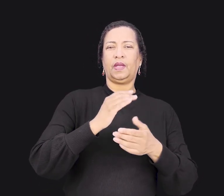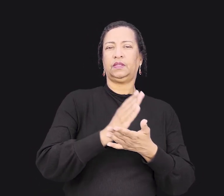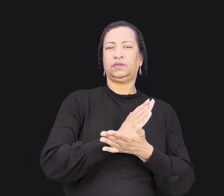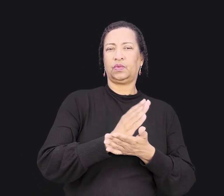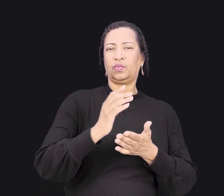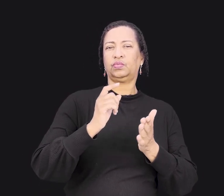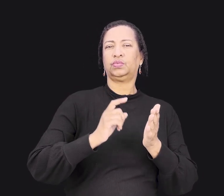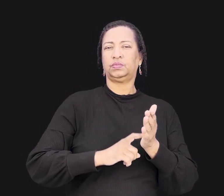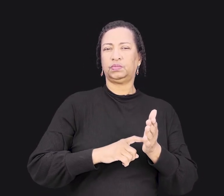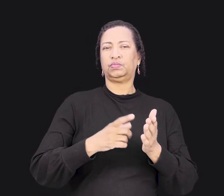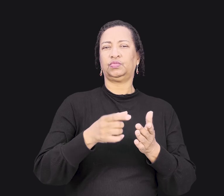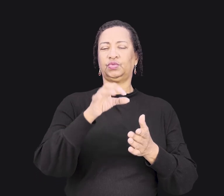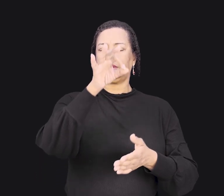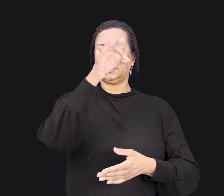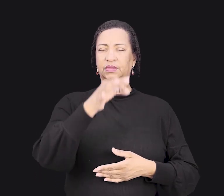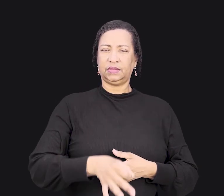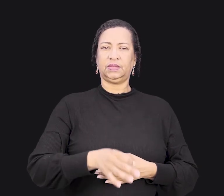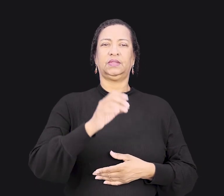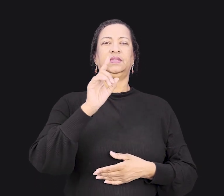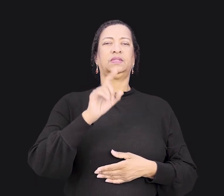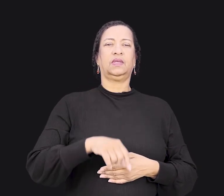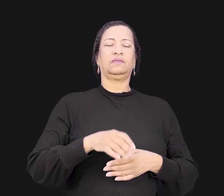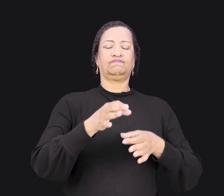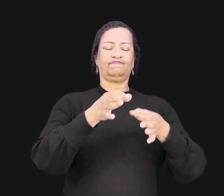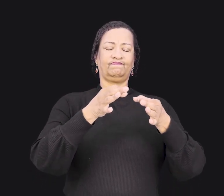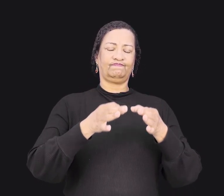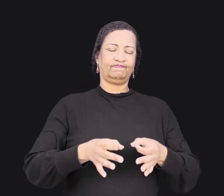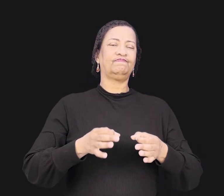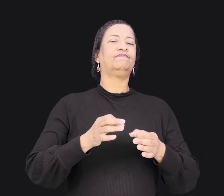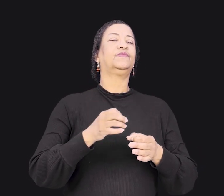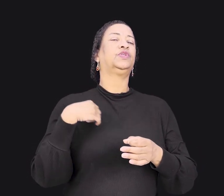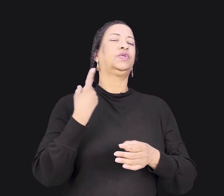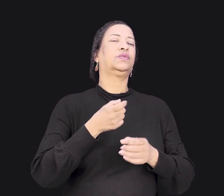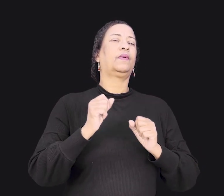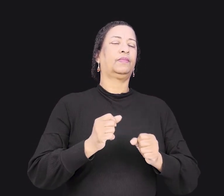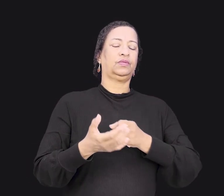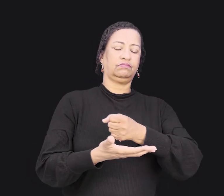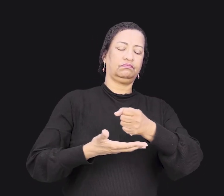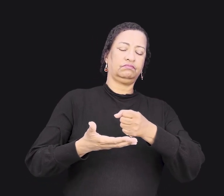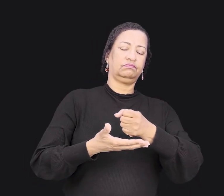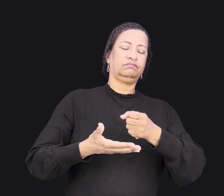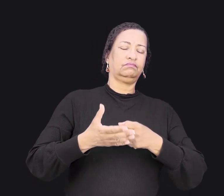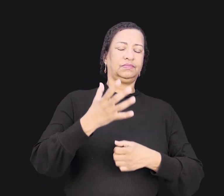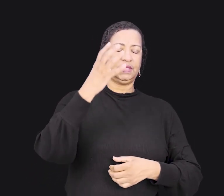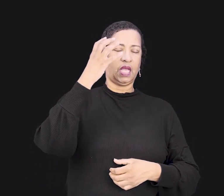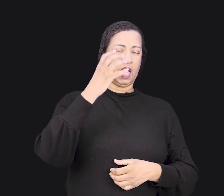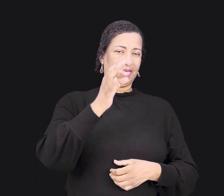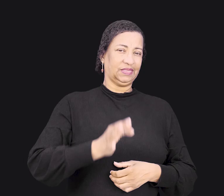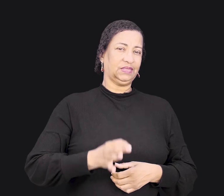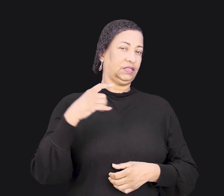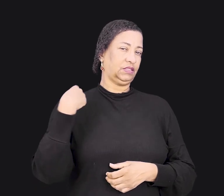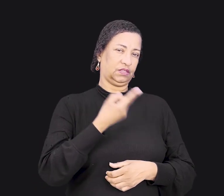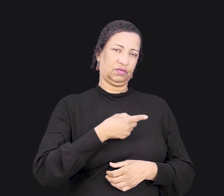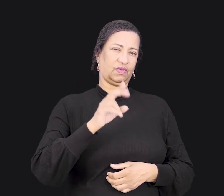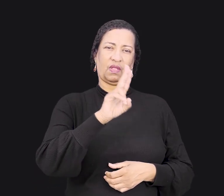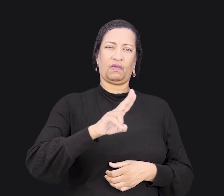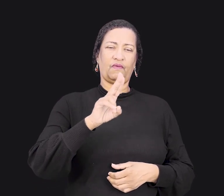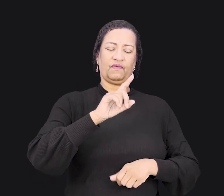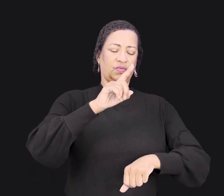verdade, esses pontos são evidências sobre as quais podemos basear a nossa certeza. Não vou usar o tempo do programa de hoje para ler o